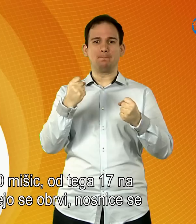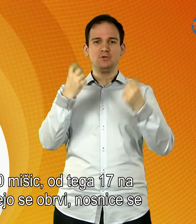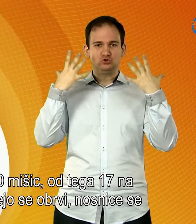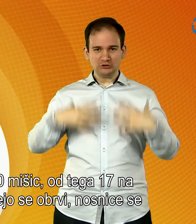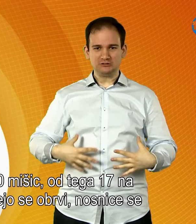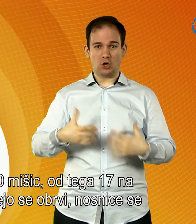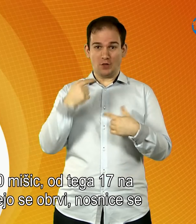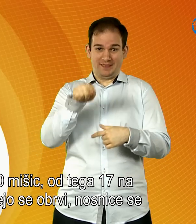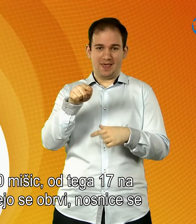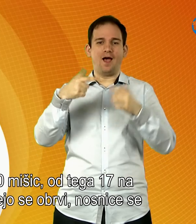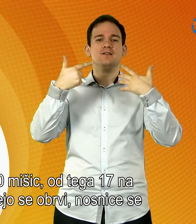tega 17 na obrazu.